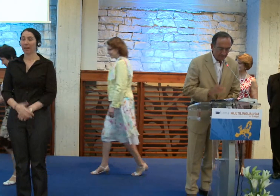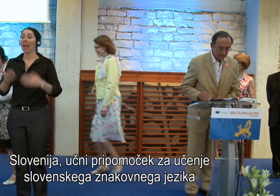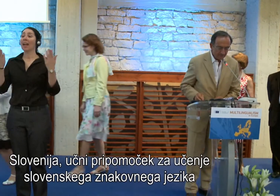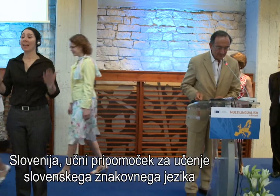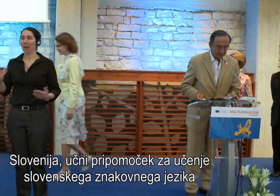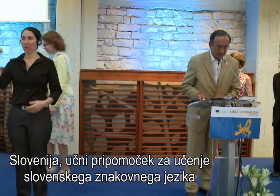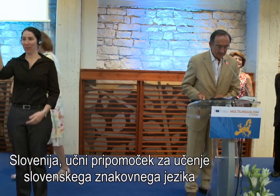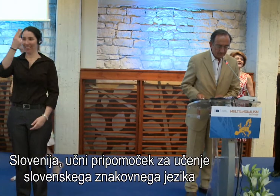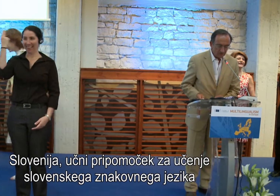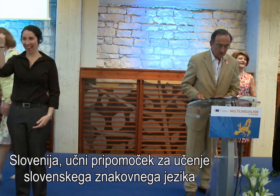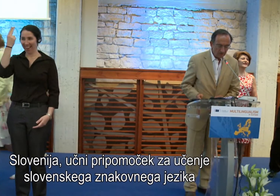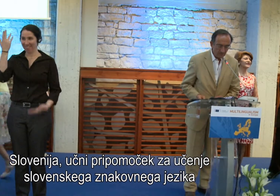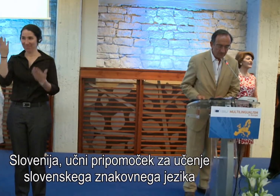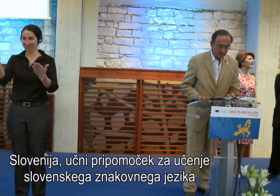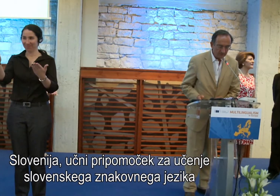Slovenija.